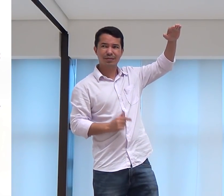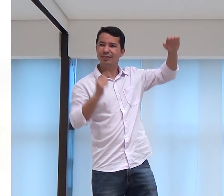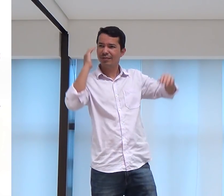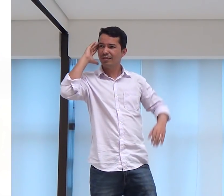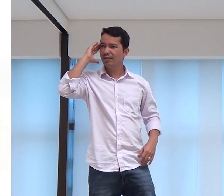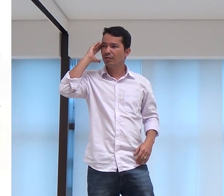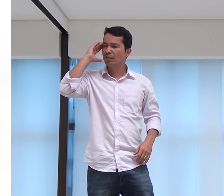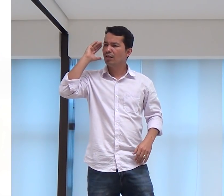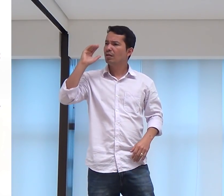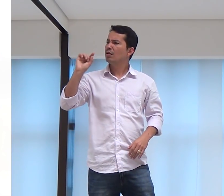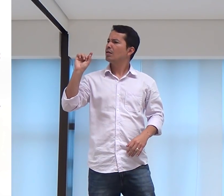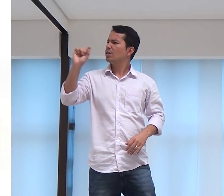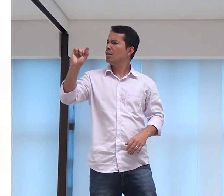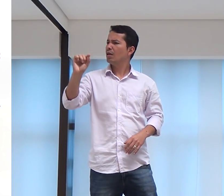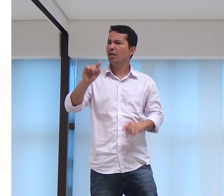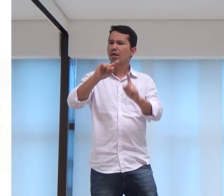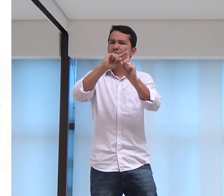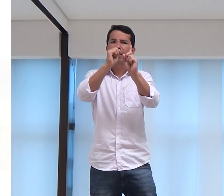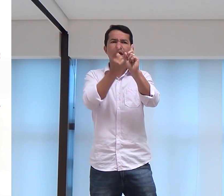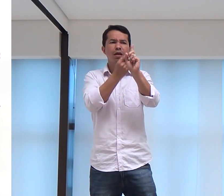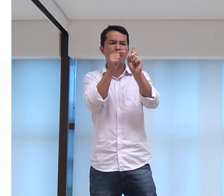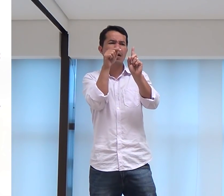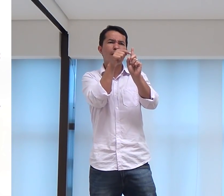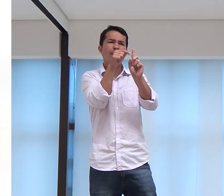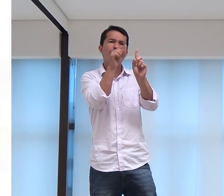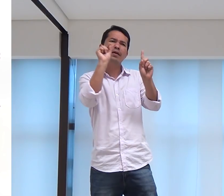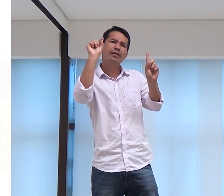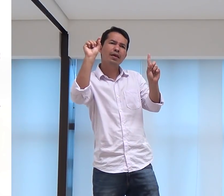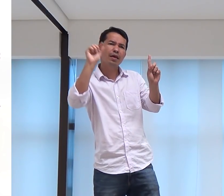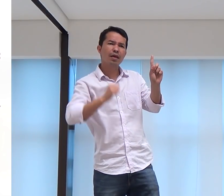Seria uma nova esperança, um novo futuro. Mas quem é